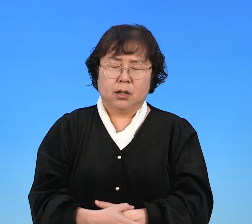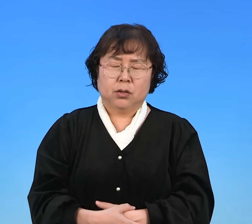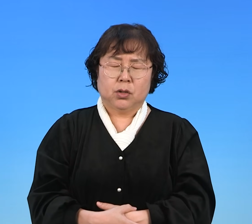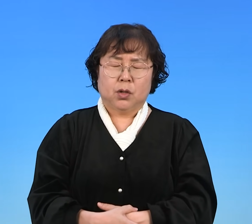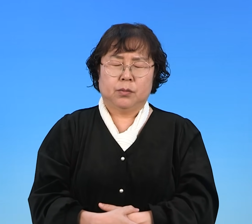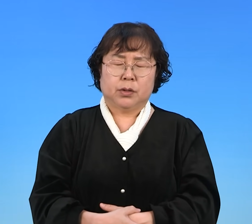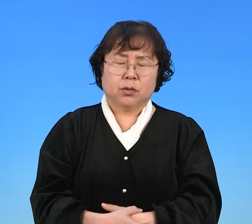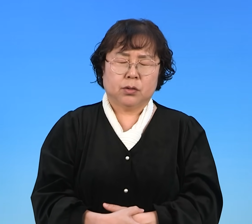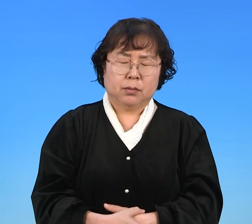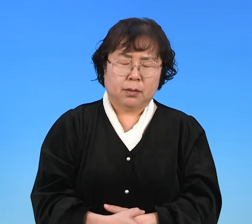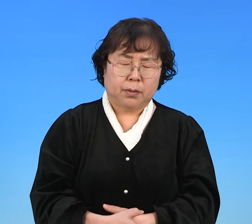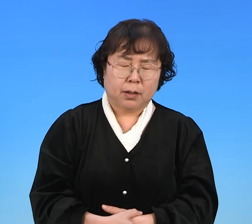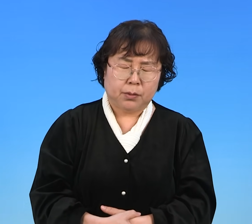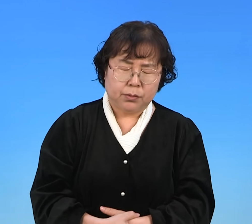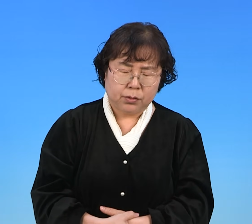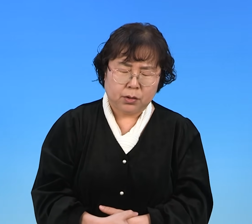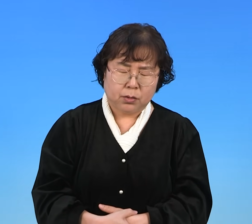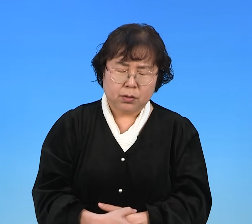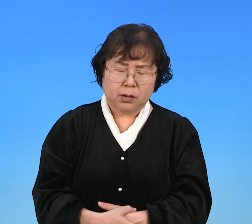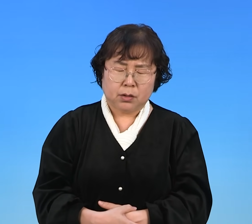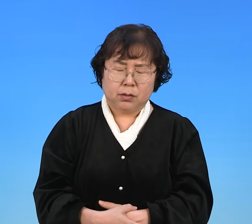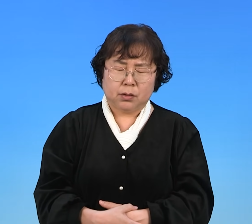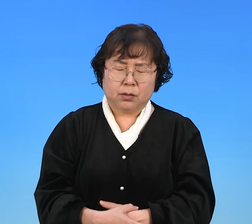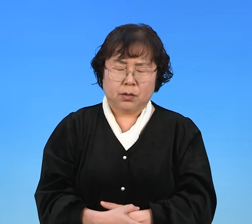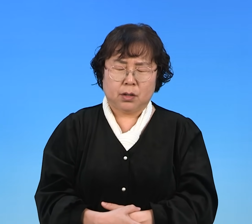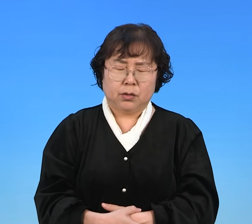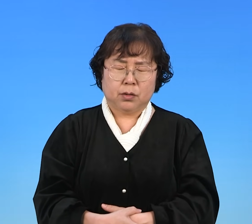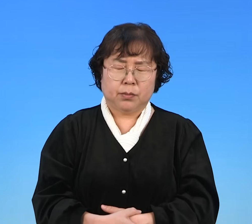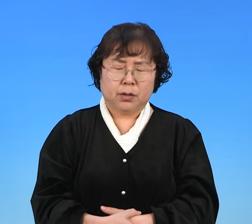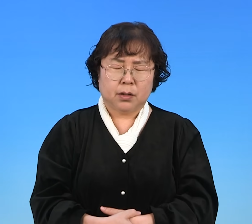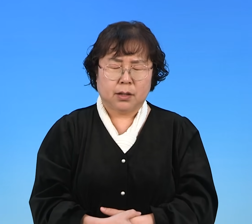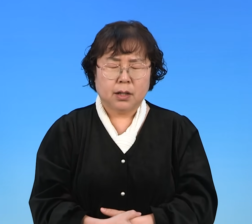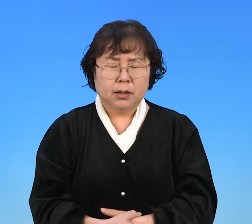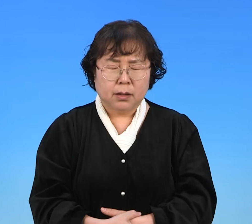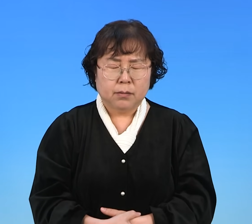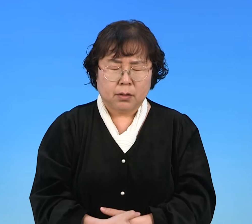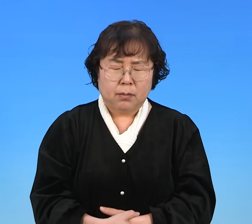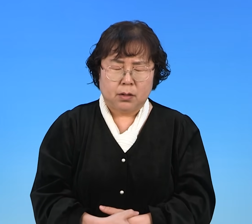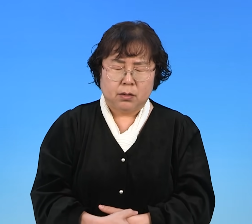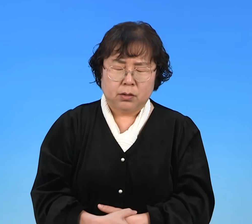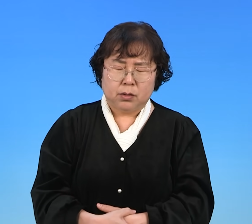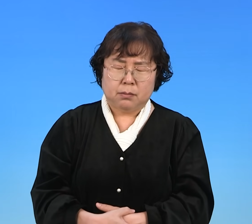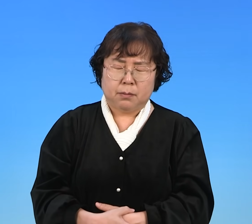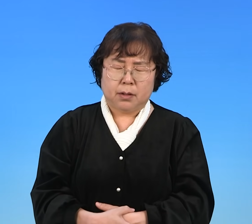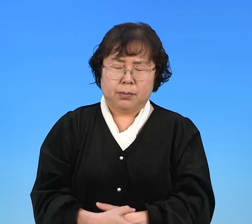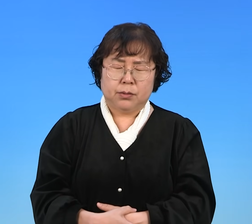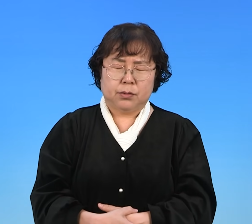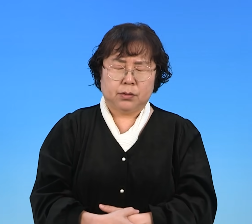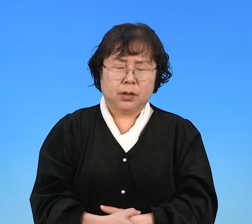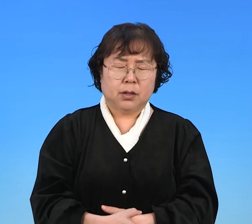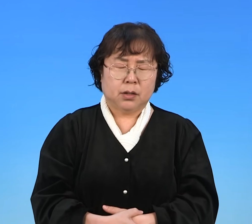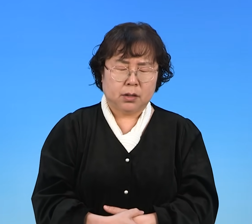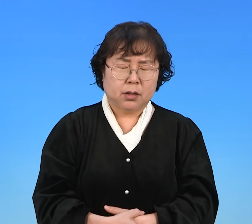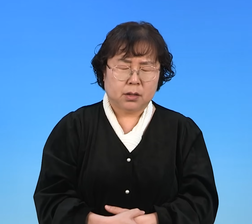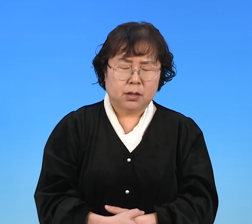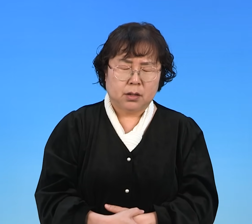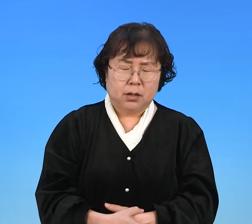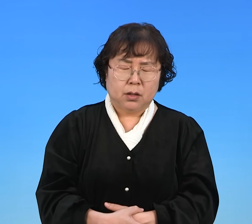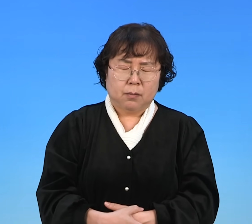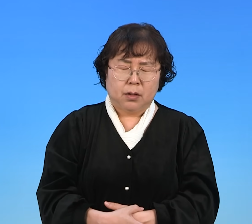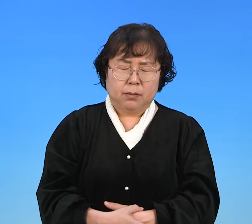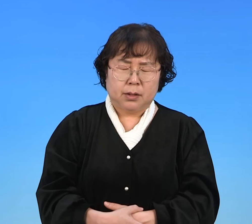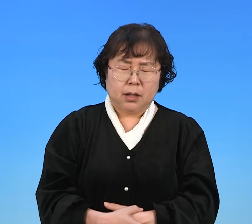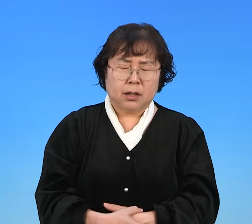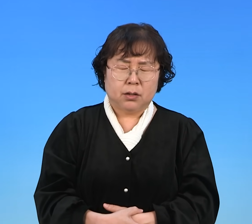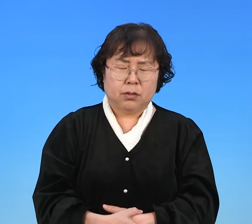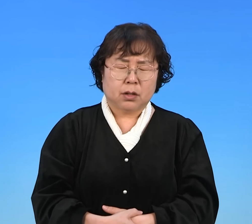기뻐하지 아니하시나이다. 여호와는 사람의 다리가 흑세나여 기뻐하지 아니하시나이다. 여호와는